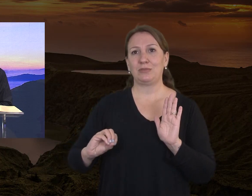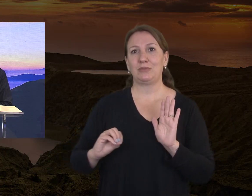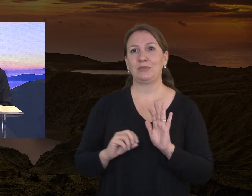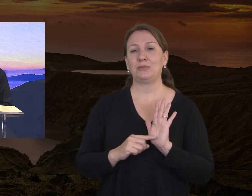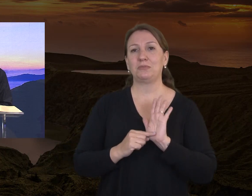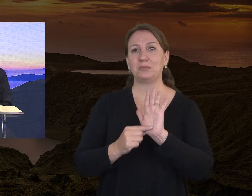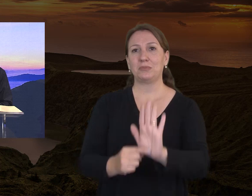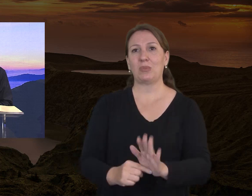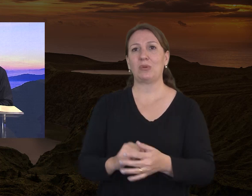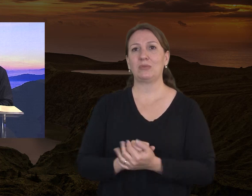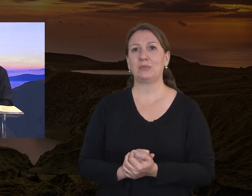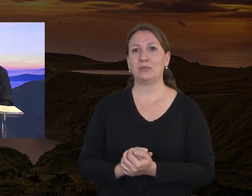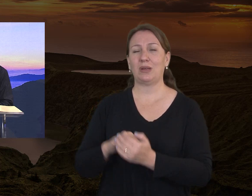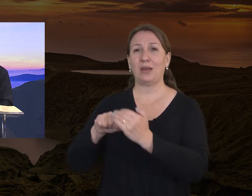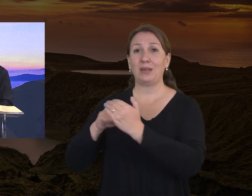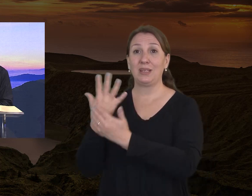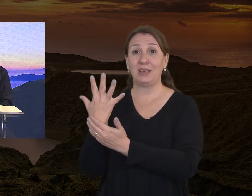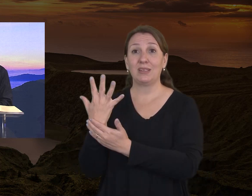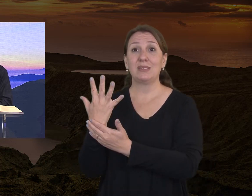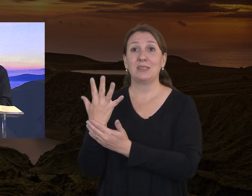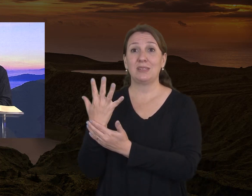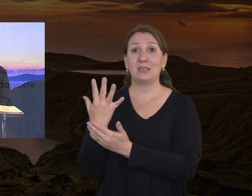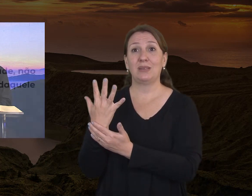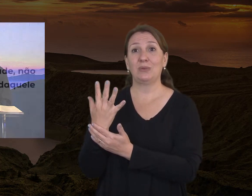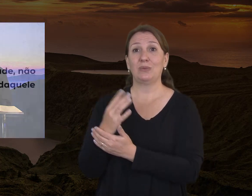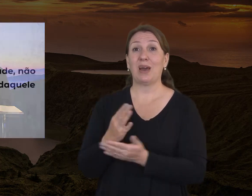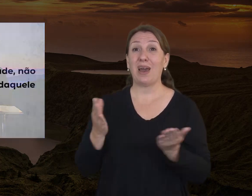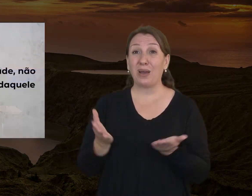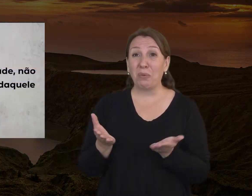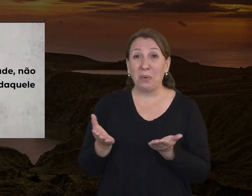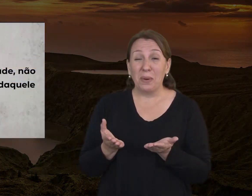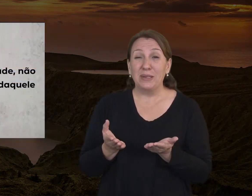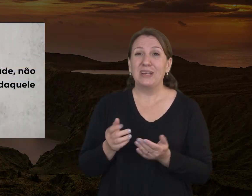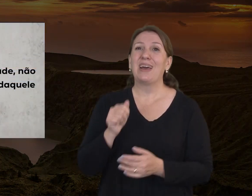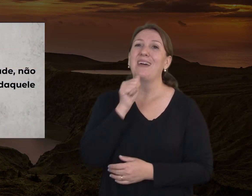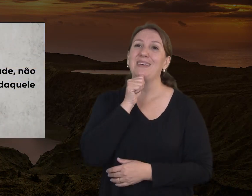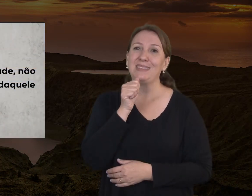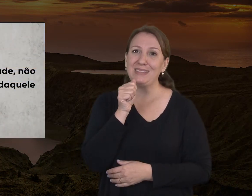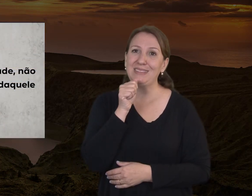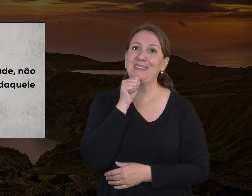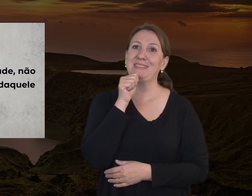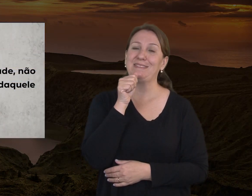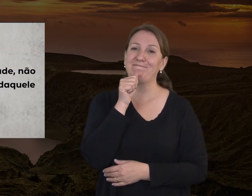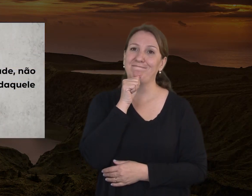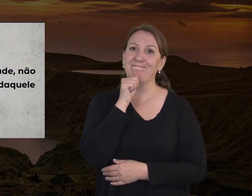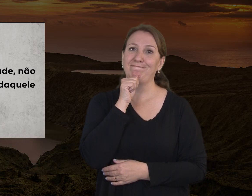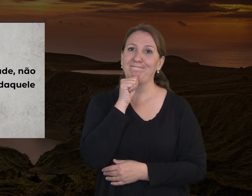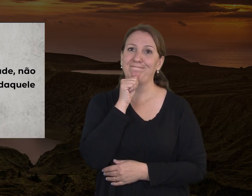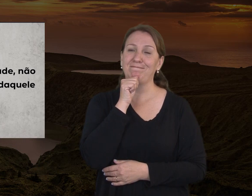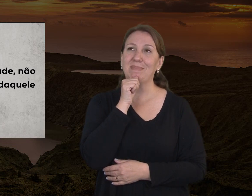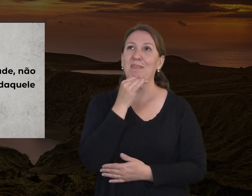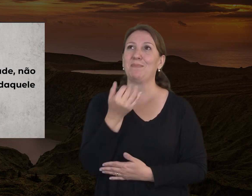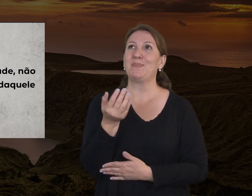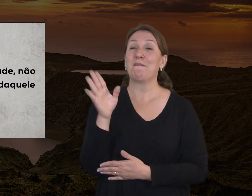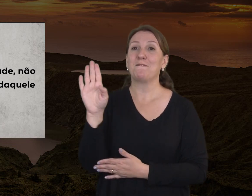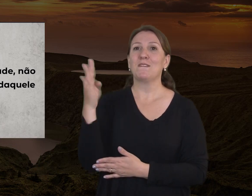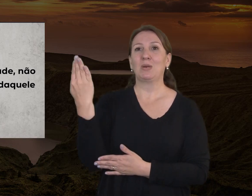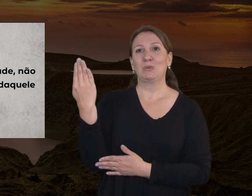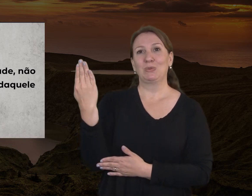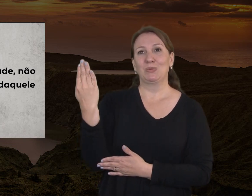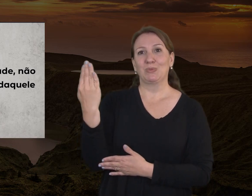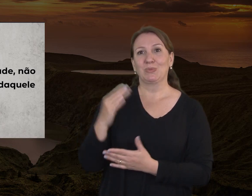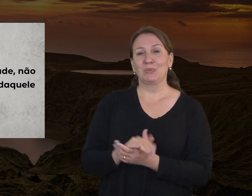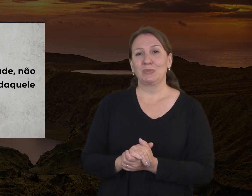pois a criação está sujeita à vaidade, não voluntariamente, mas por causa daquele que a sujeitou.